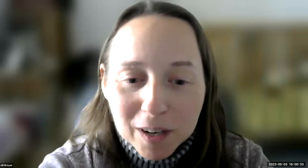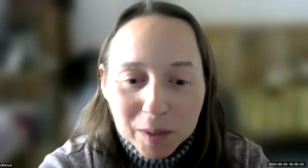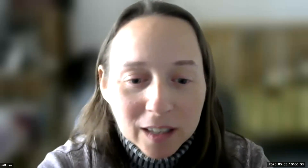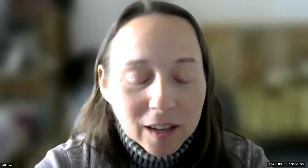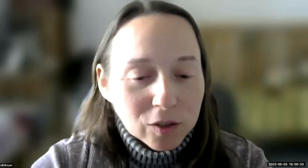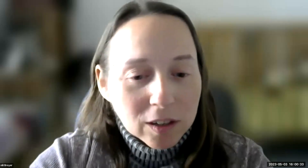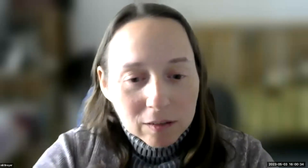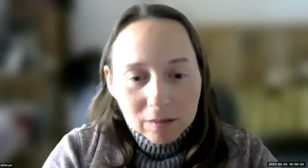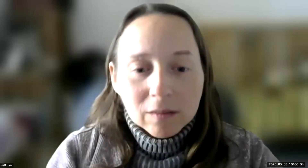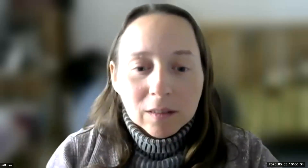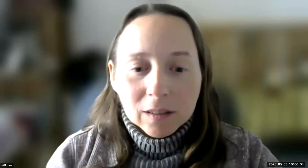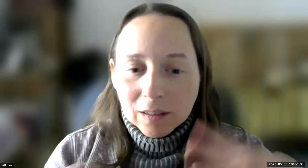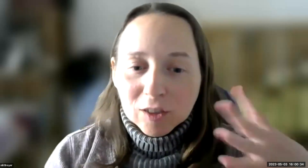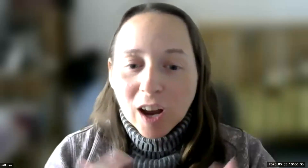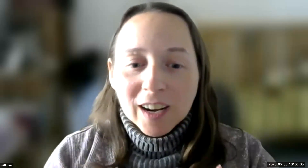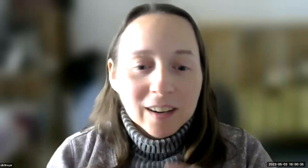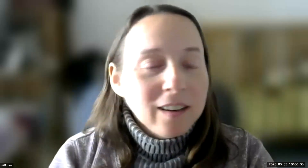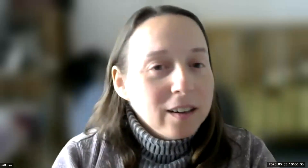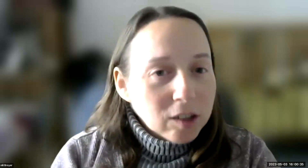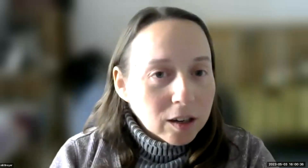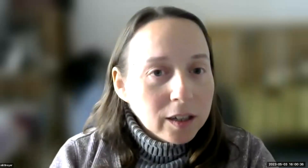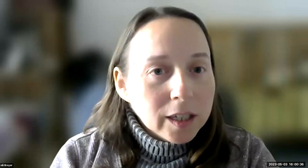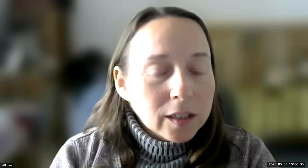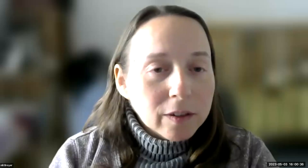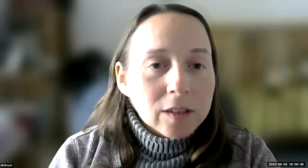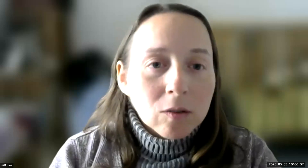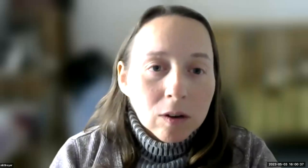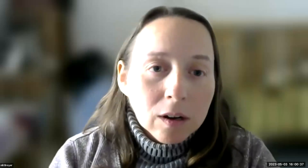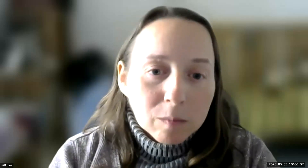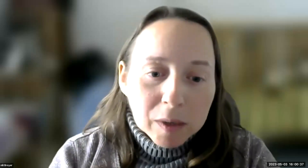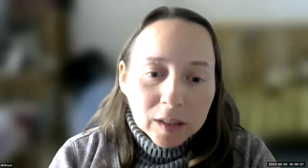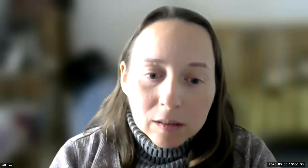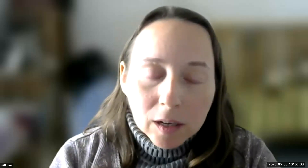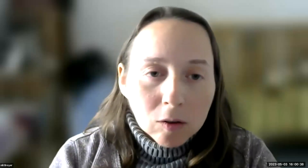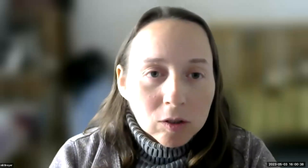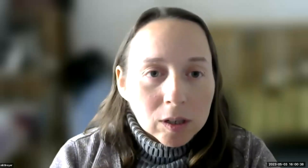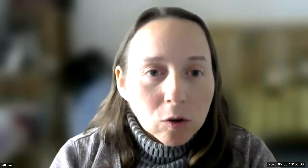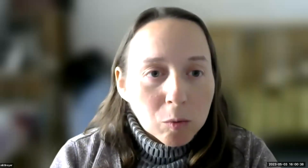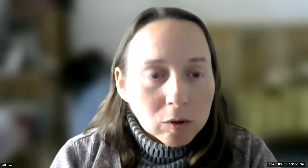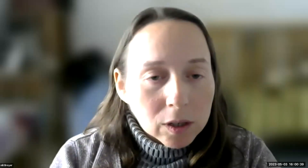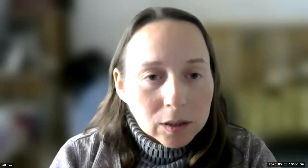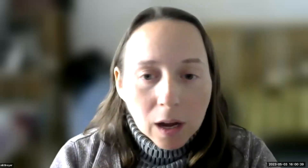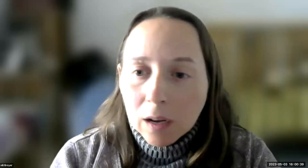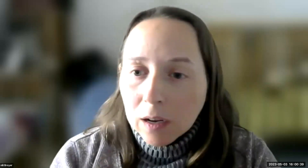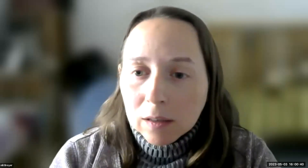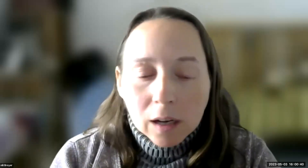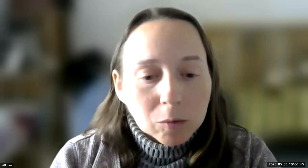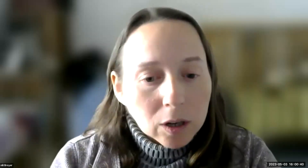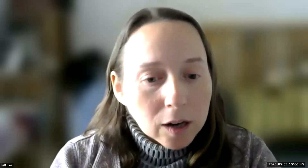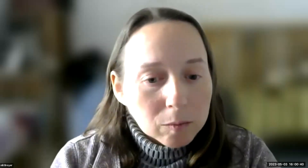הלמידה תאפשר לנו לשכלל, לשכלל ענייני וליצור באמת את הסגנון שטועם יותר את הצרכים שלנו